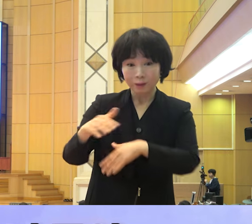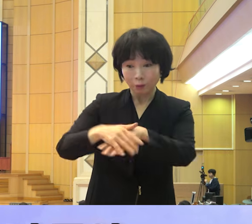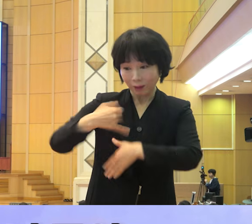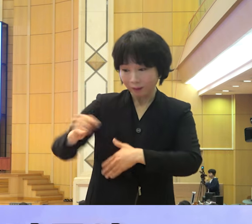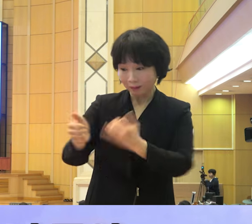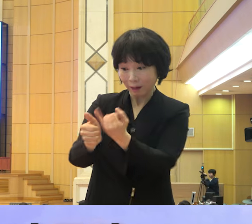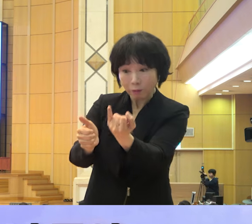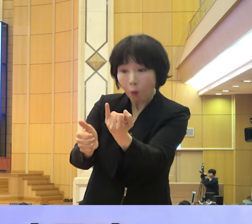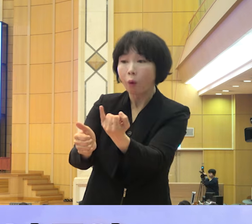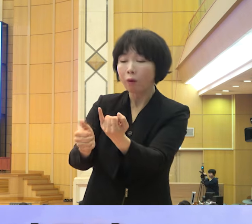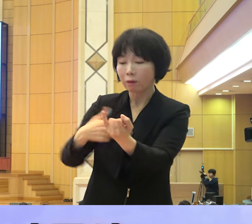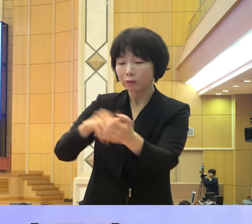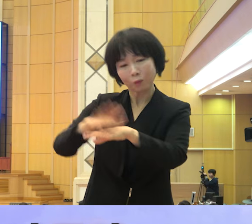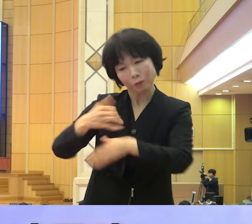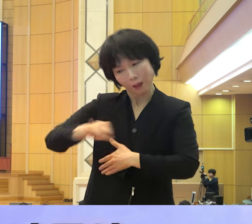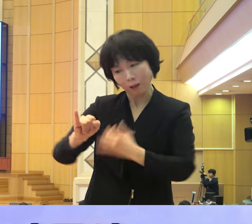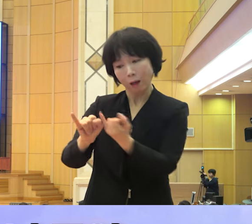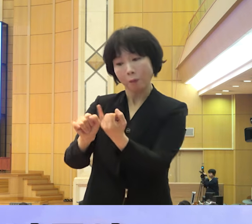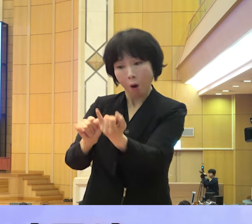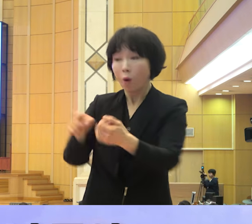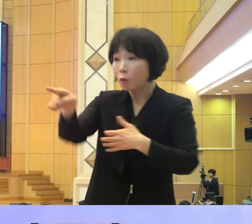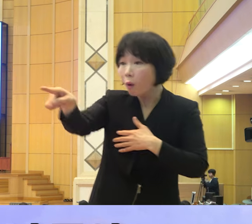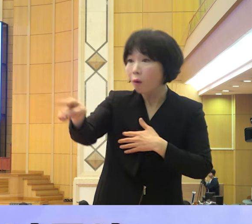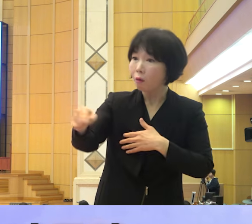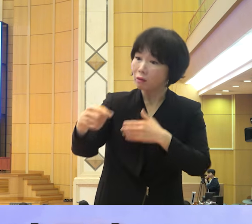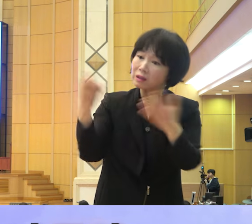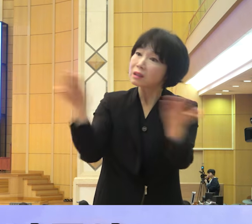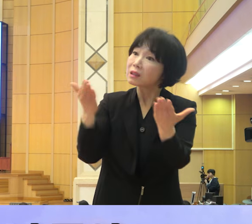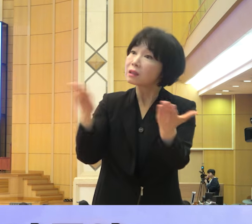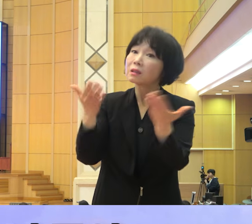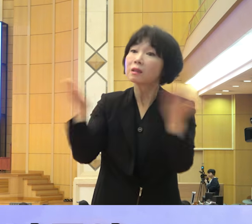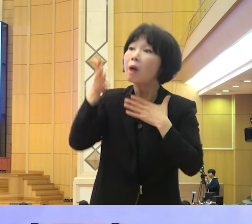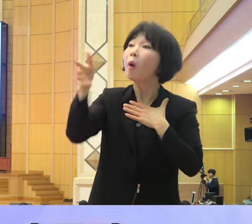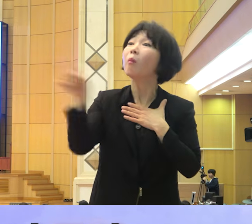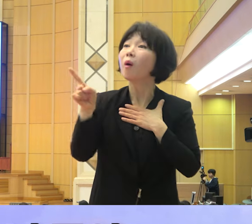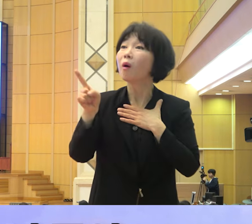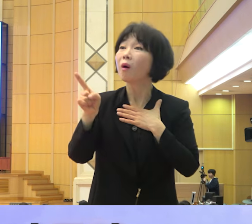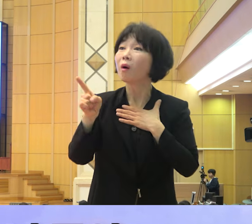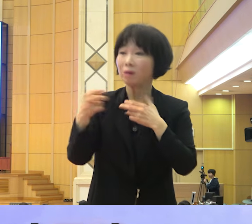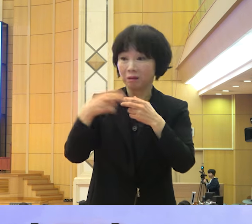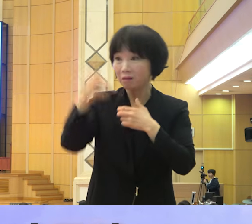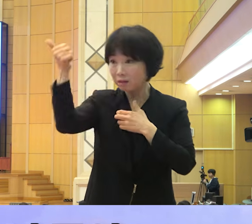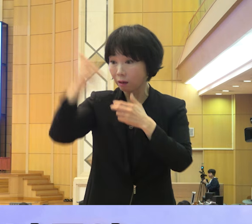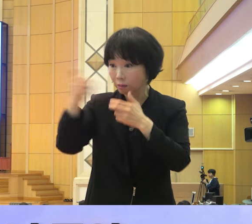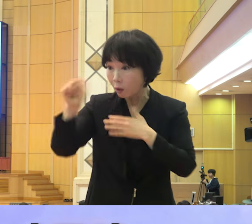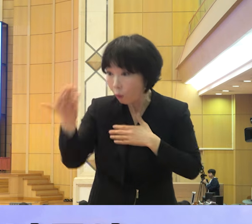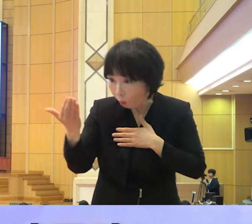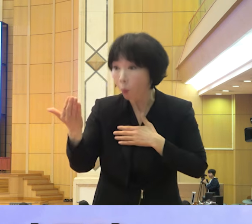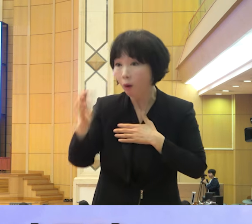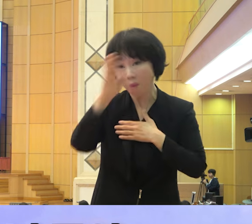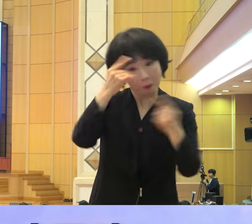되어서 병을 고치는 일을 한다고? 그런 말을 하는 거예요.